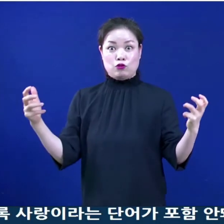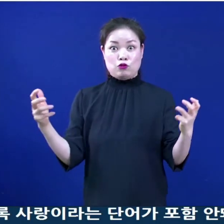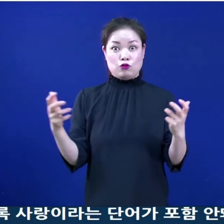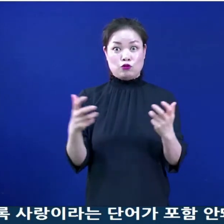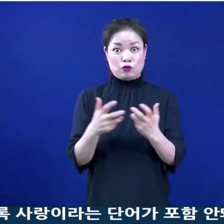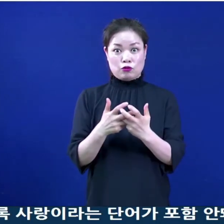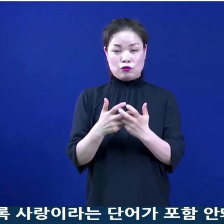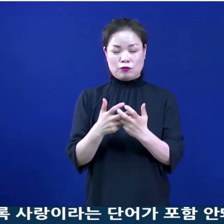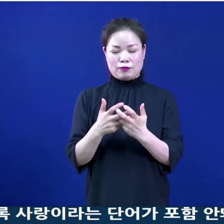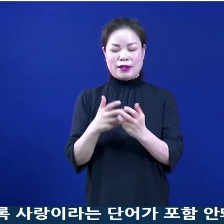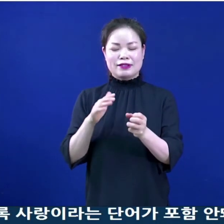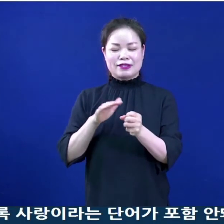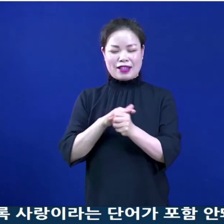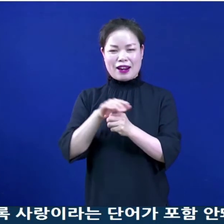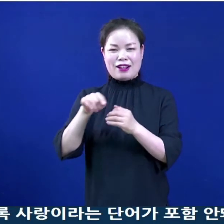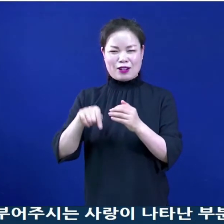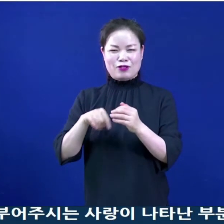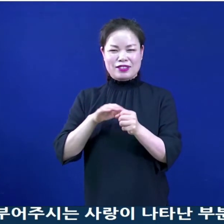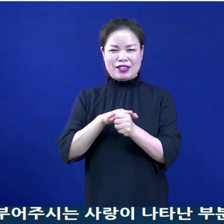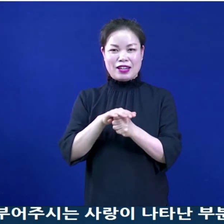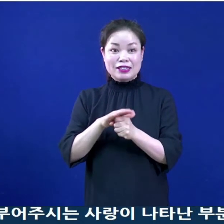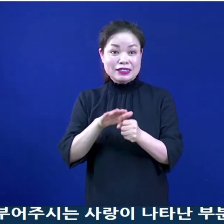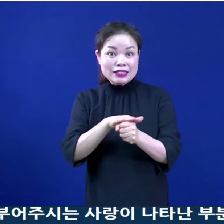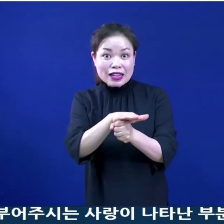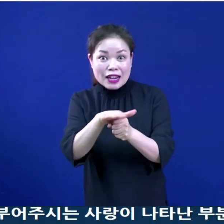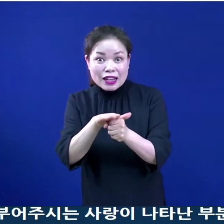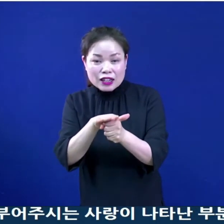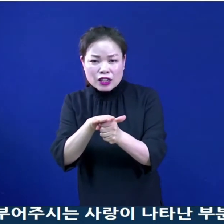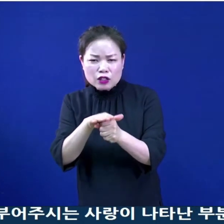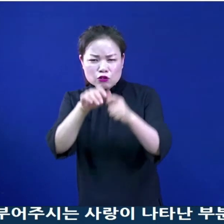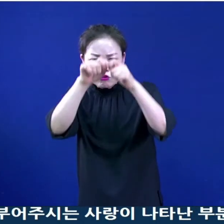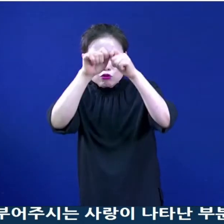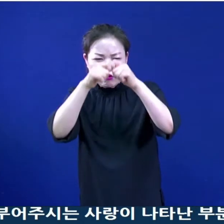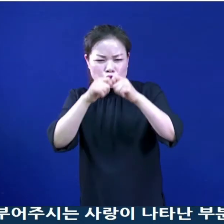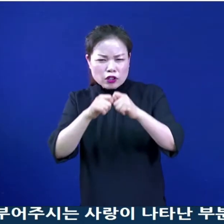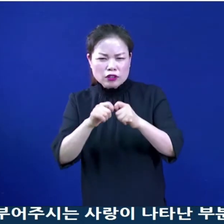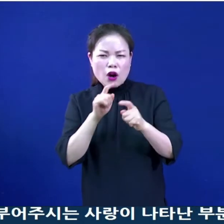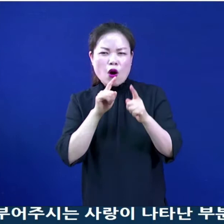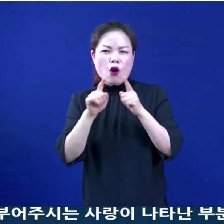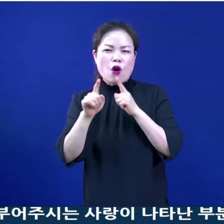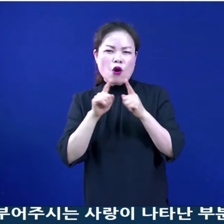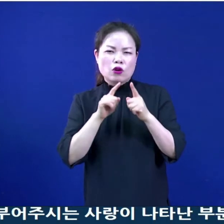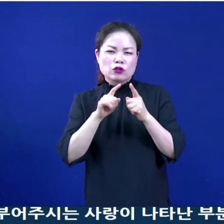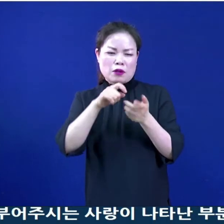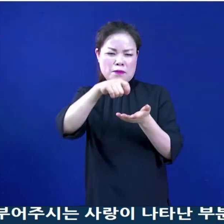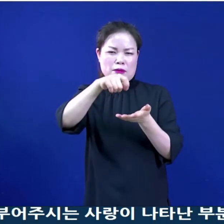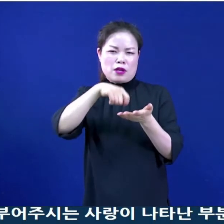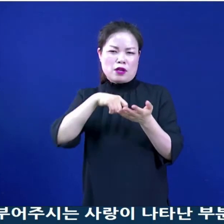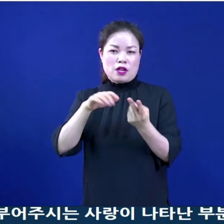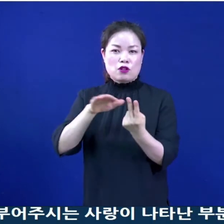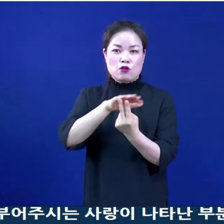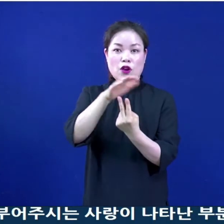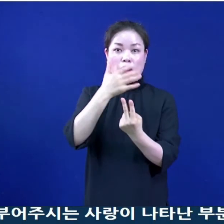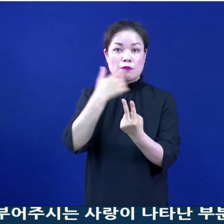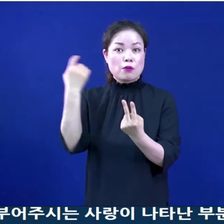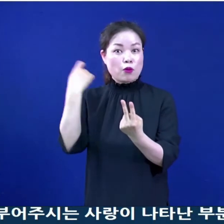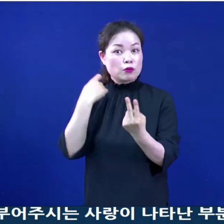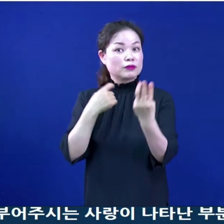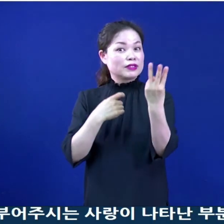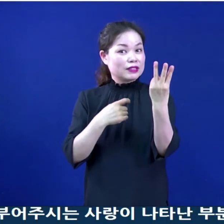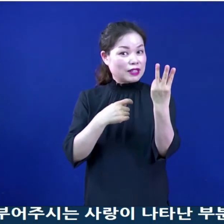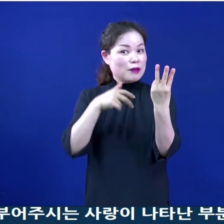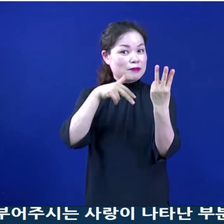사랑 중에 사랑이에요. 그 사랑이 구체적인 언어로 표시된 게 요한복음 3장 16절이죠. 그